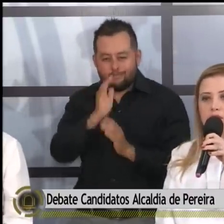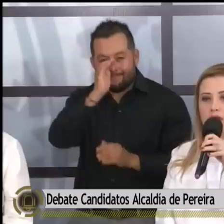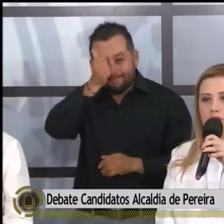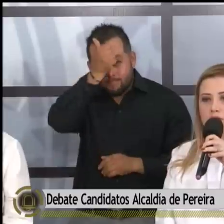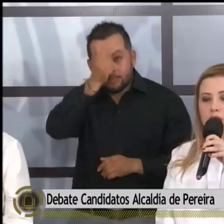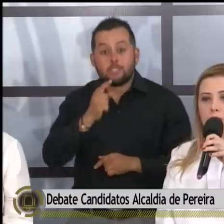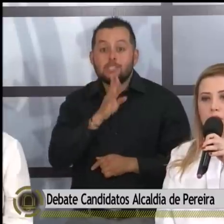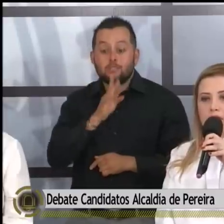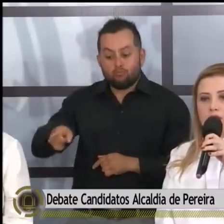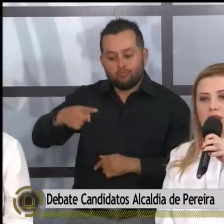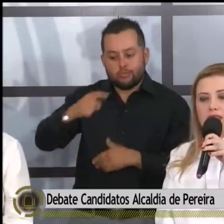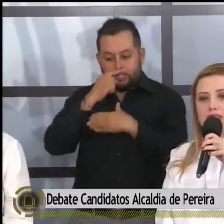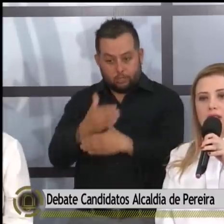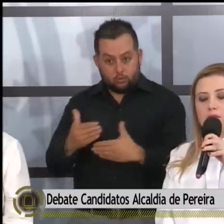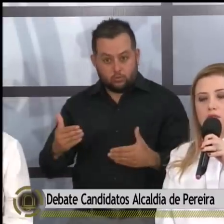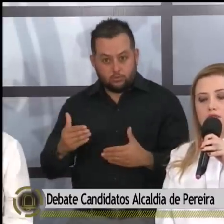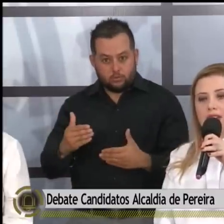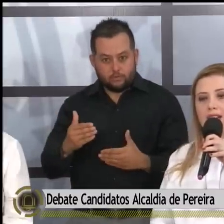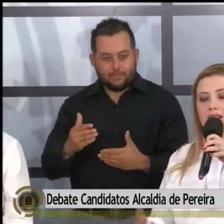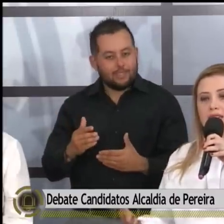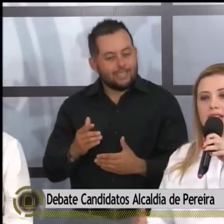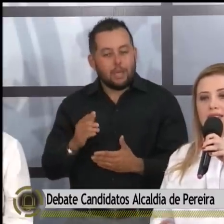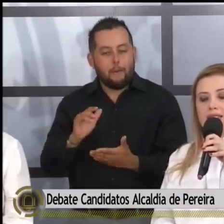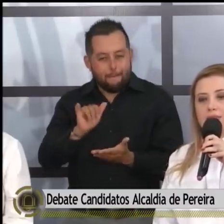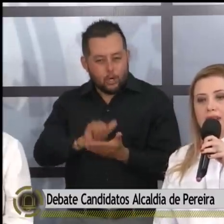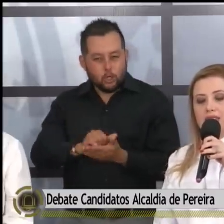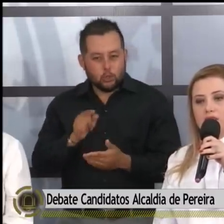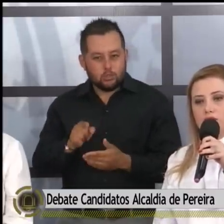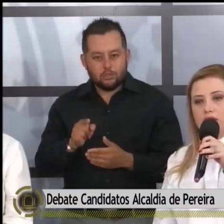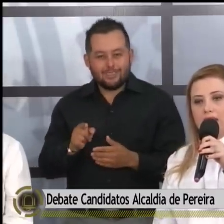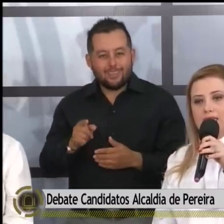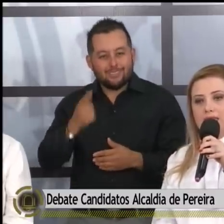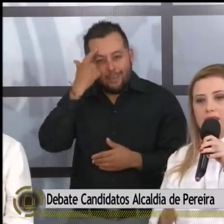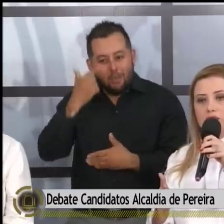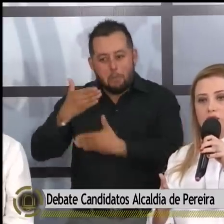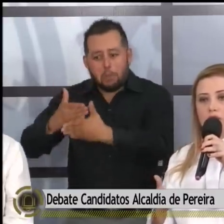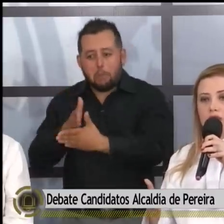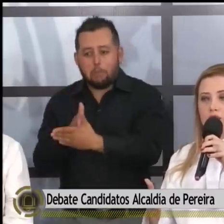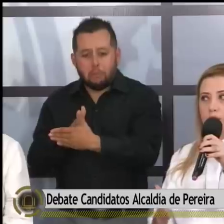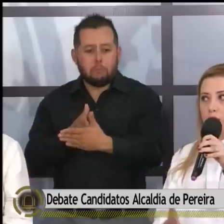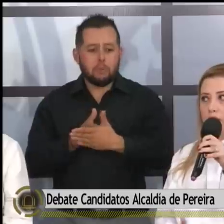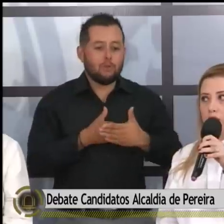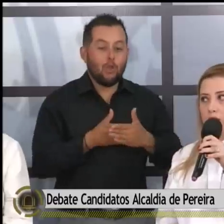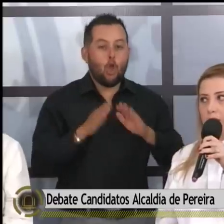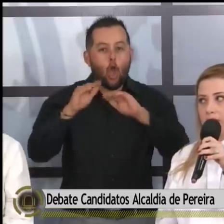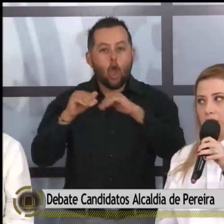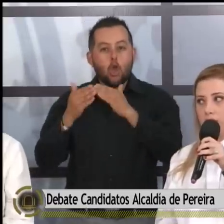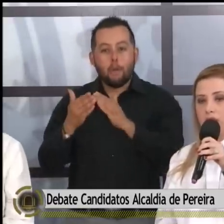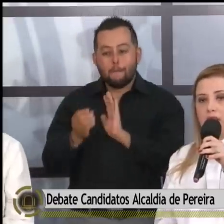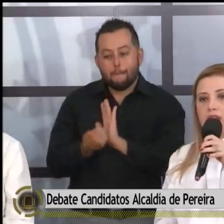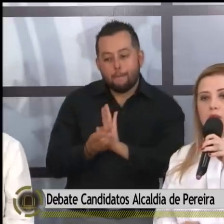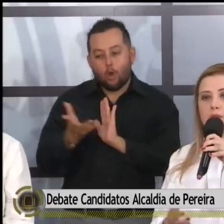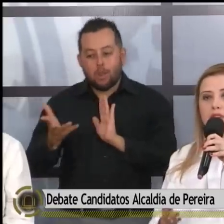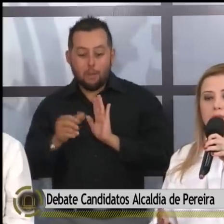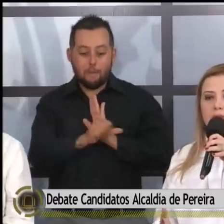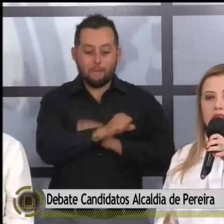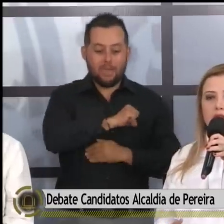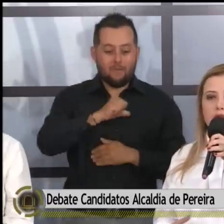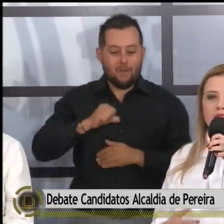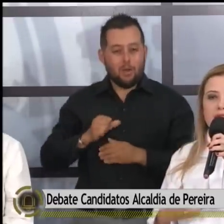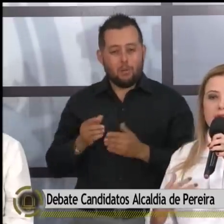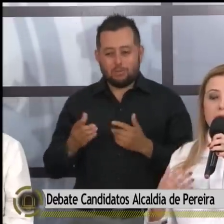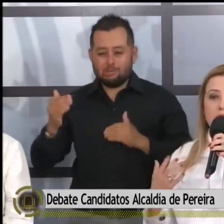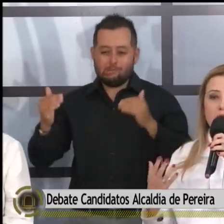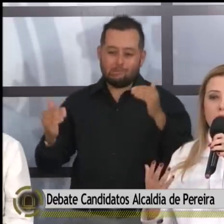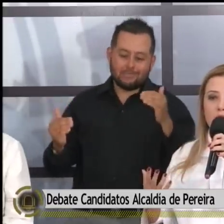desde los niños. Por eso necesitamos cortar tantas brechas sociales entre los colegios públicos y privados. Y vuelvo y repito, y